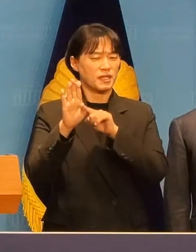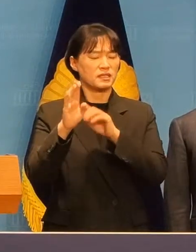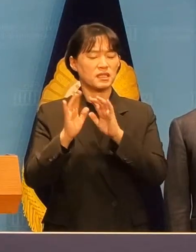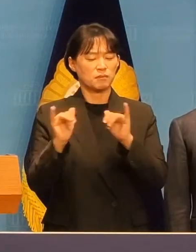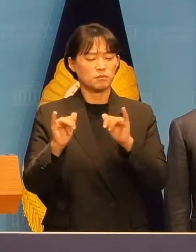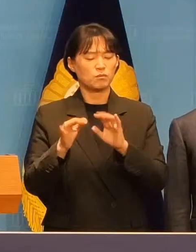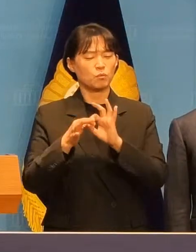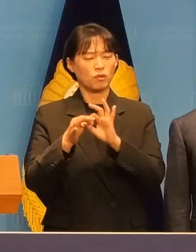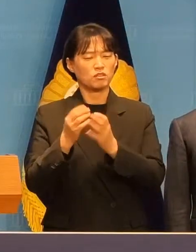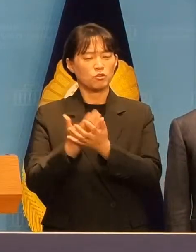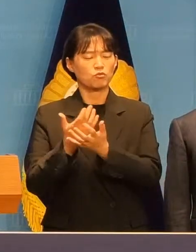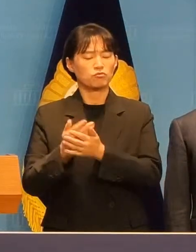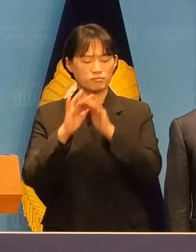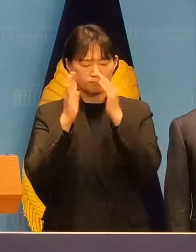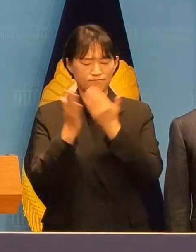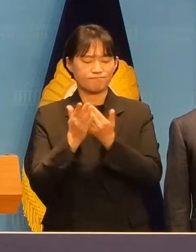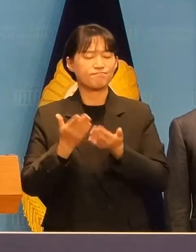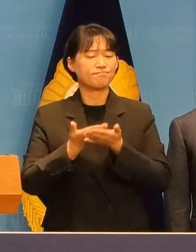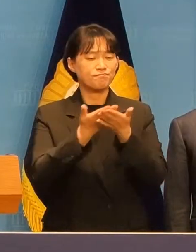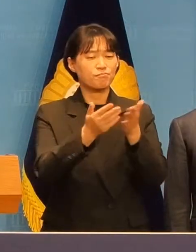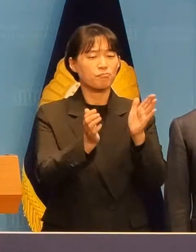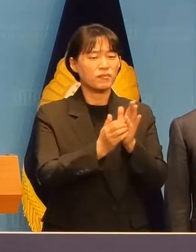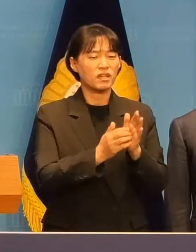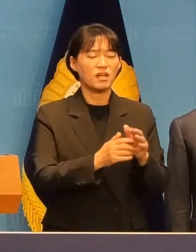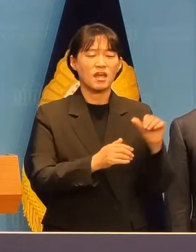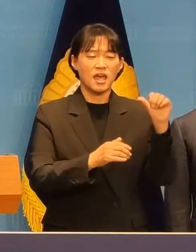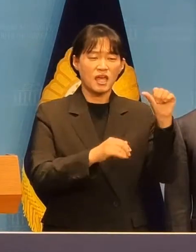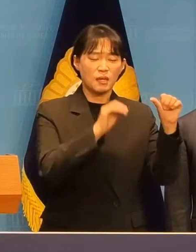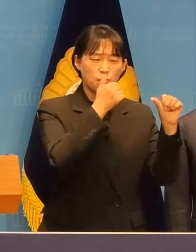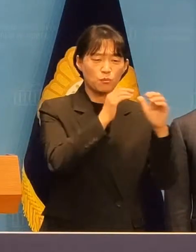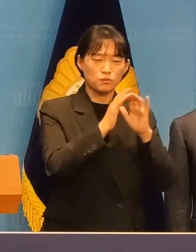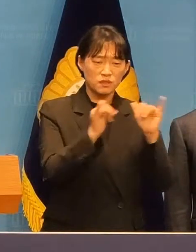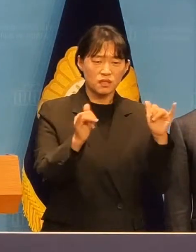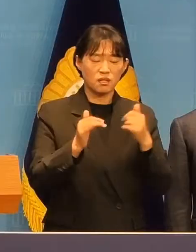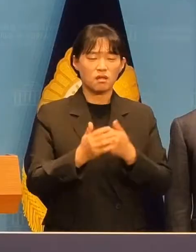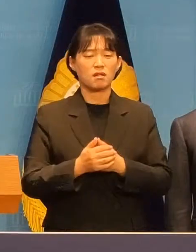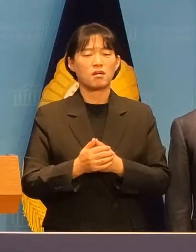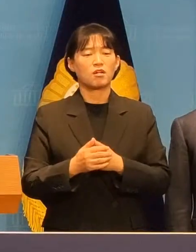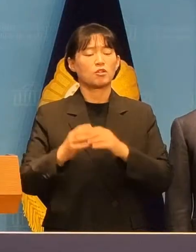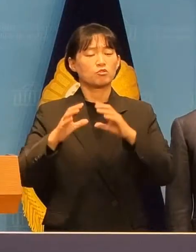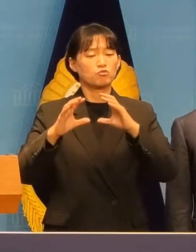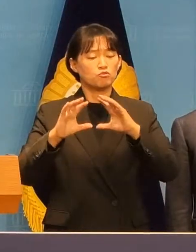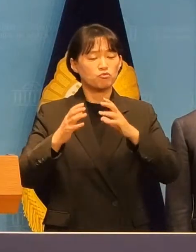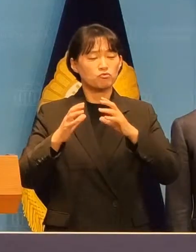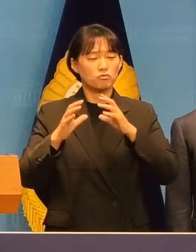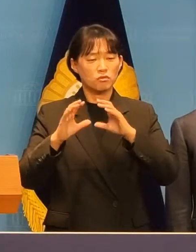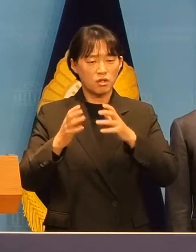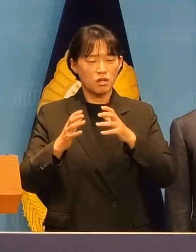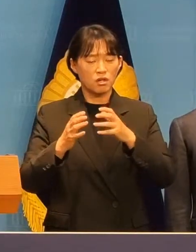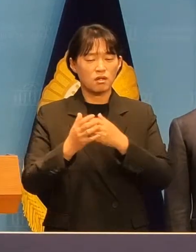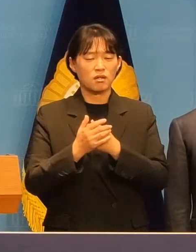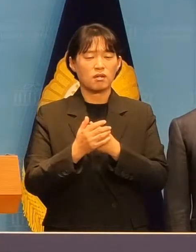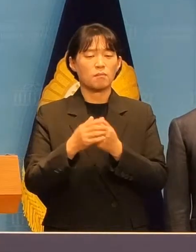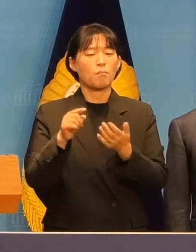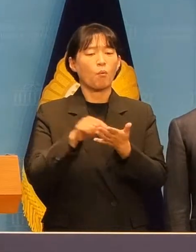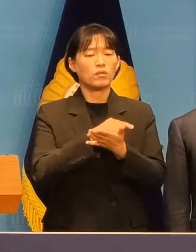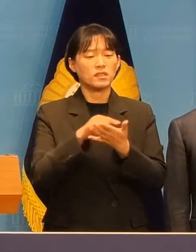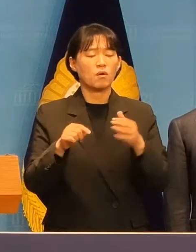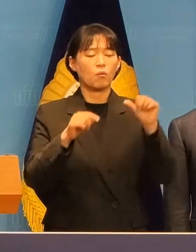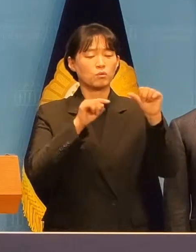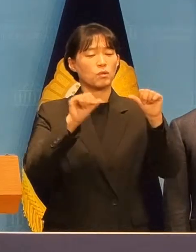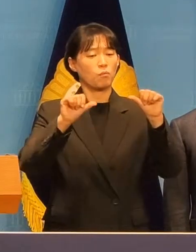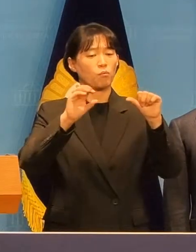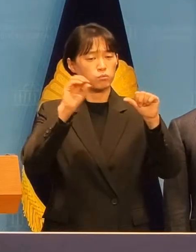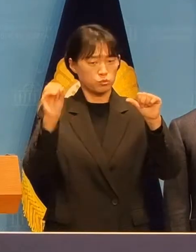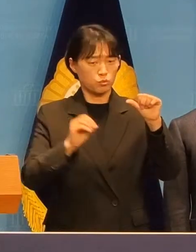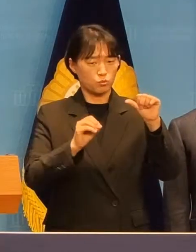서류를 제공했습니다. A 변호사와 국가배상소송 성공수임료 5.5%를 지급하고